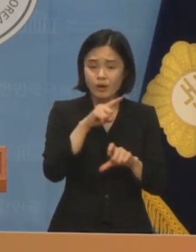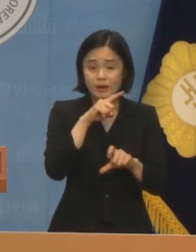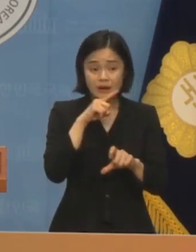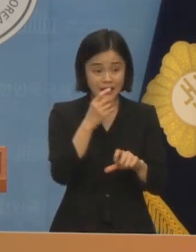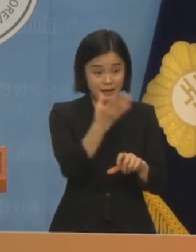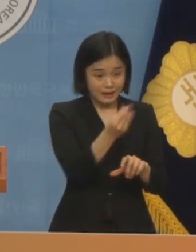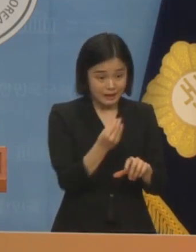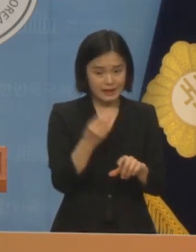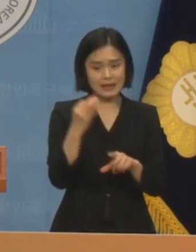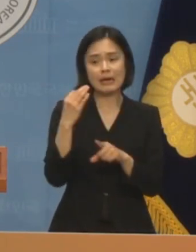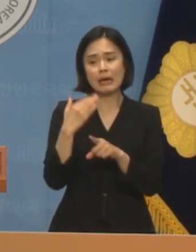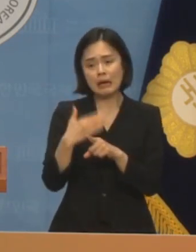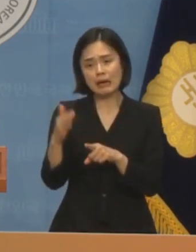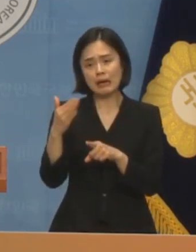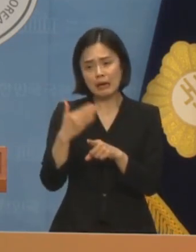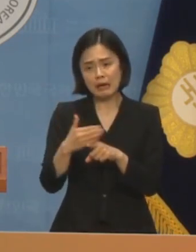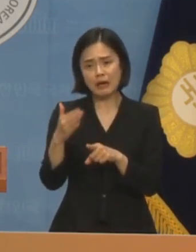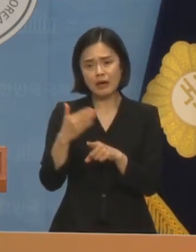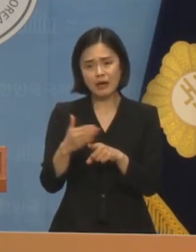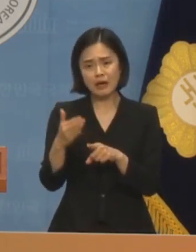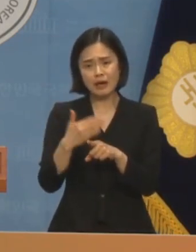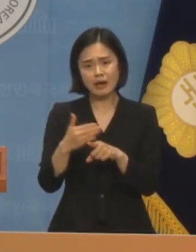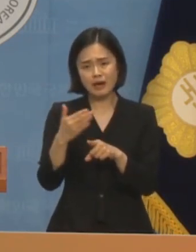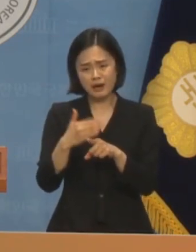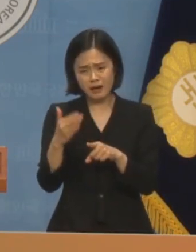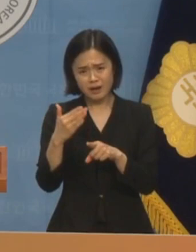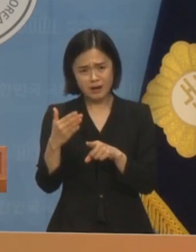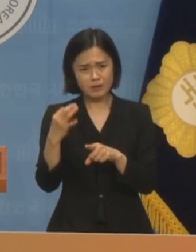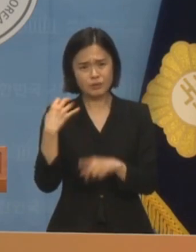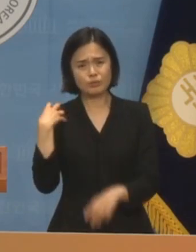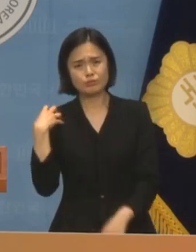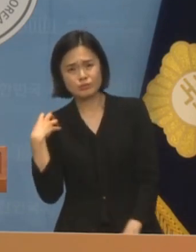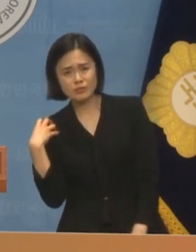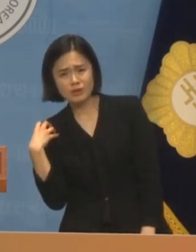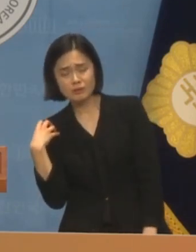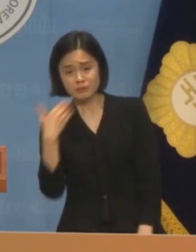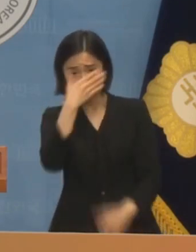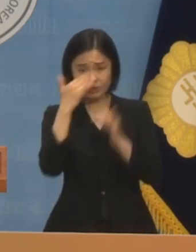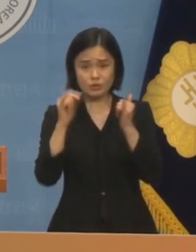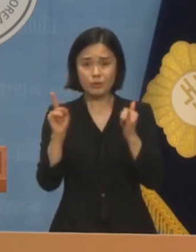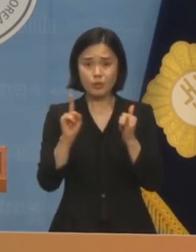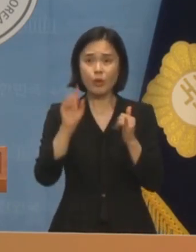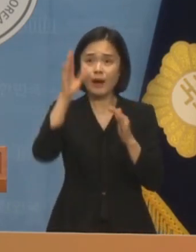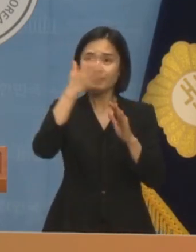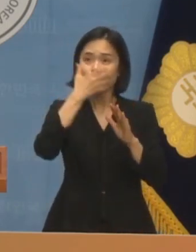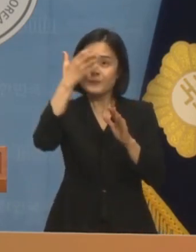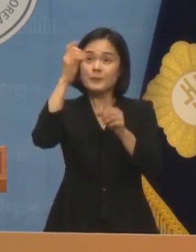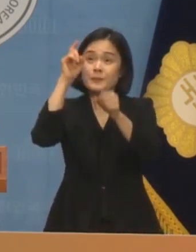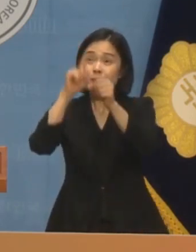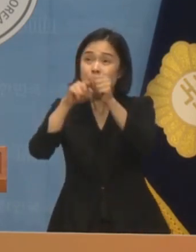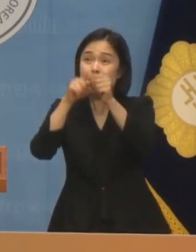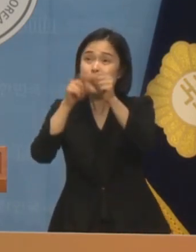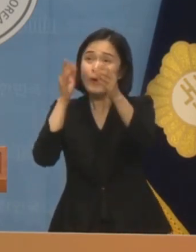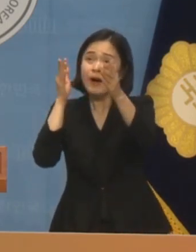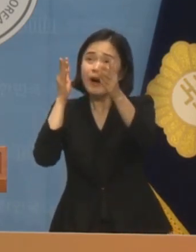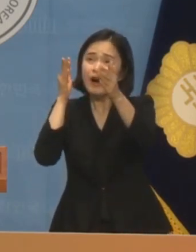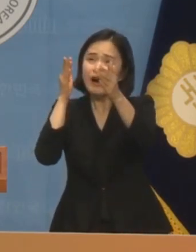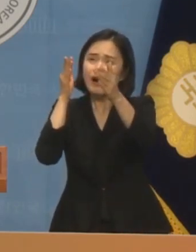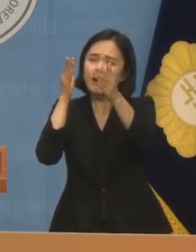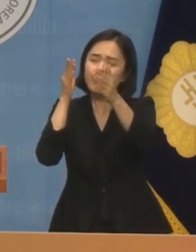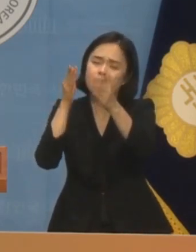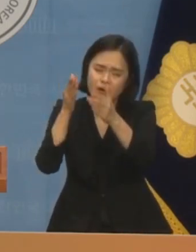청년들에게 미래의 꿈과 목표를 이루어 나갈 원동력을 상실하게 합니다.